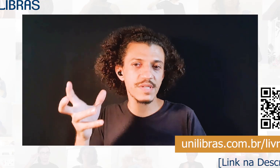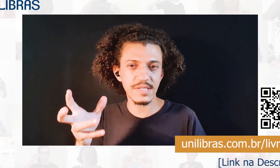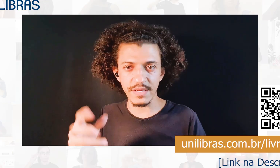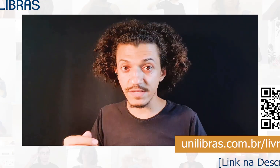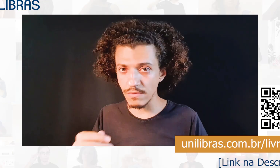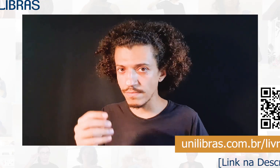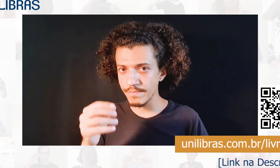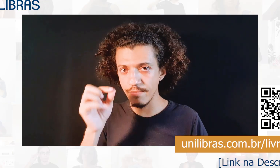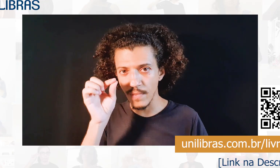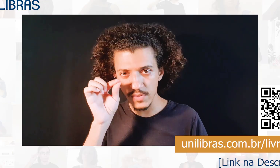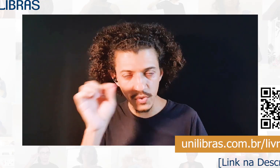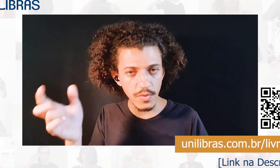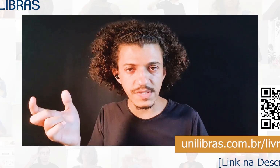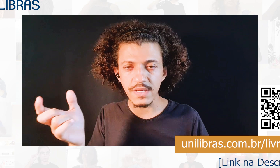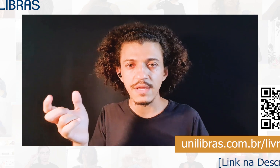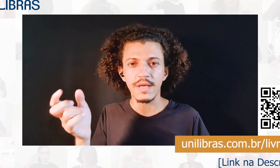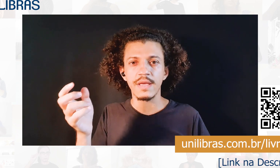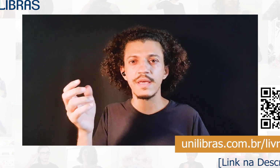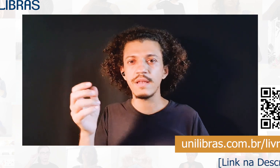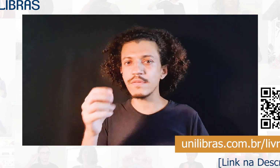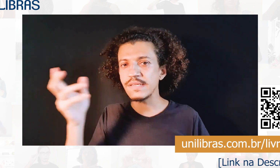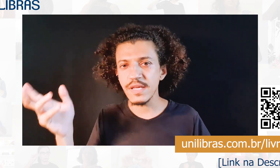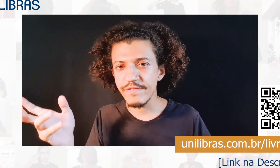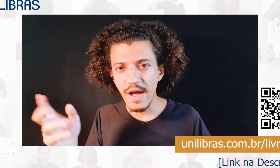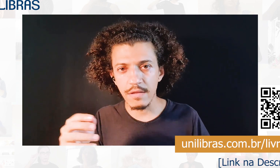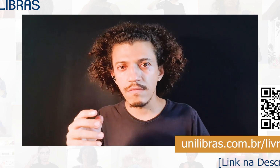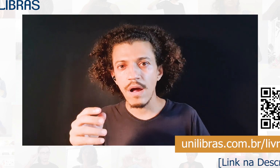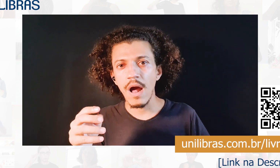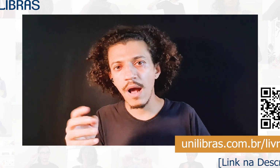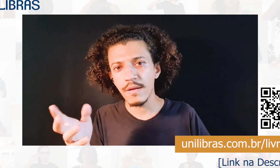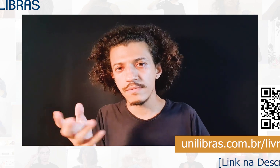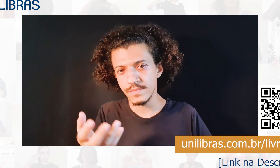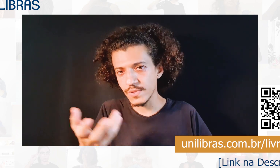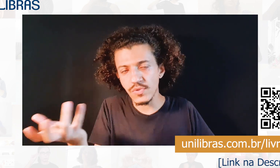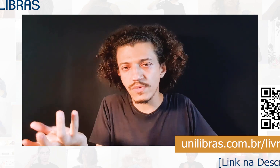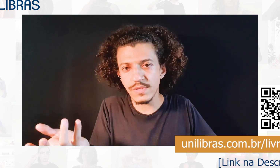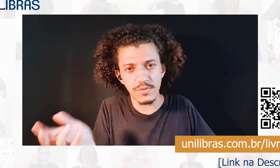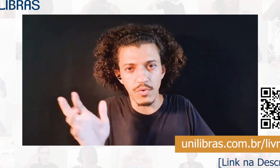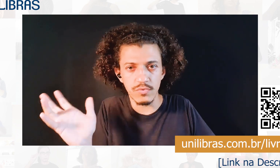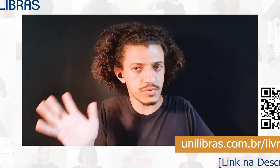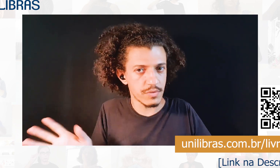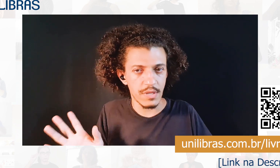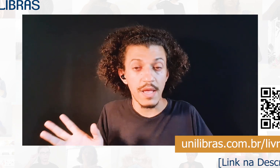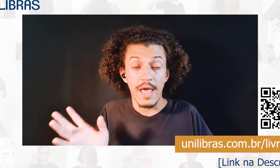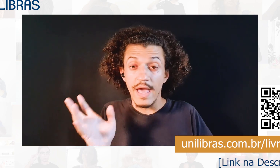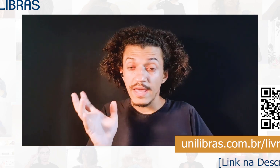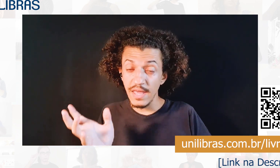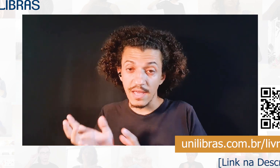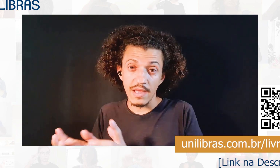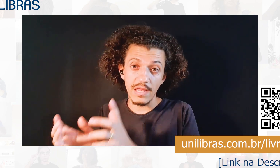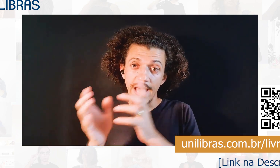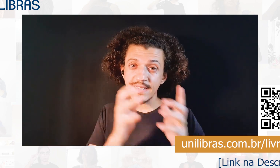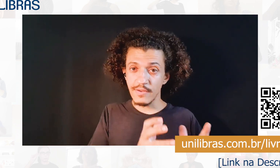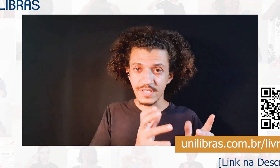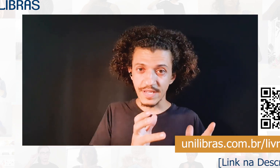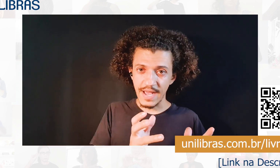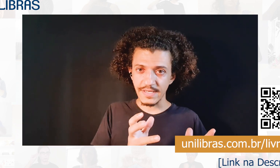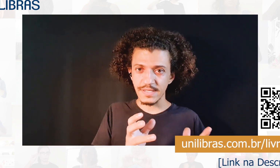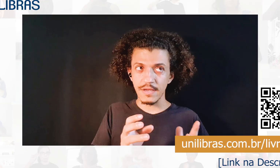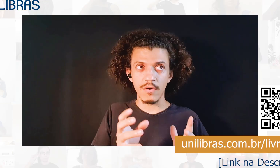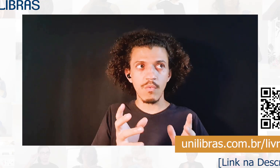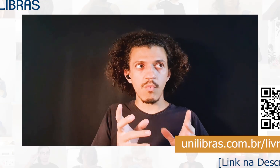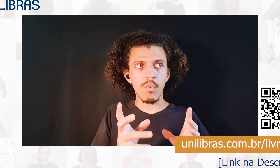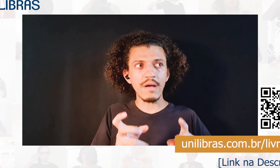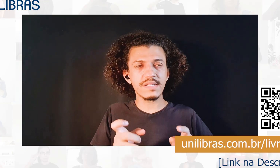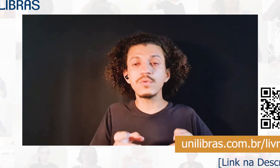Esses sons assim são sons que não têm significado. São sons soltos. E nas línguas de